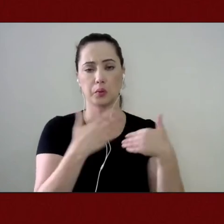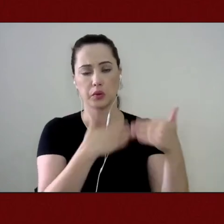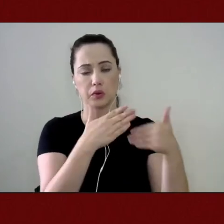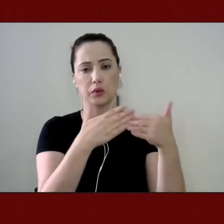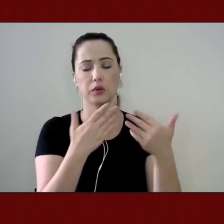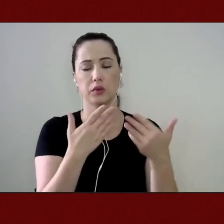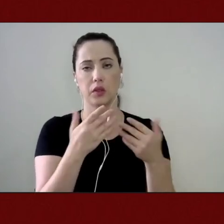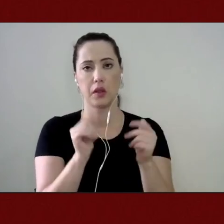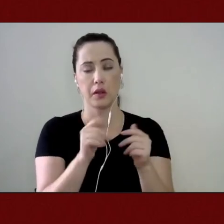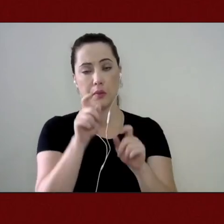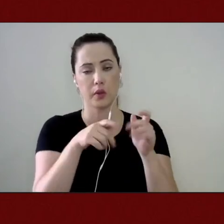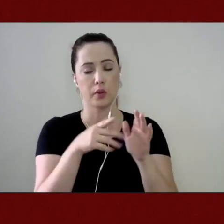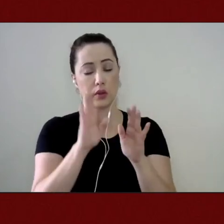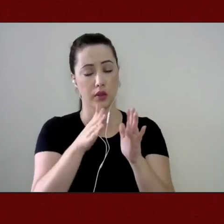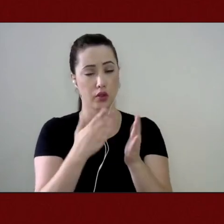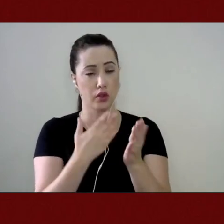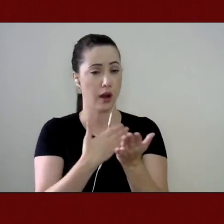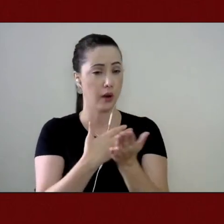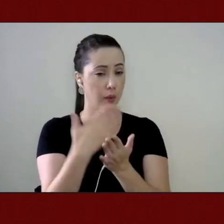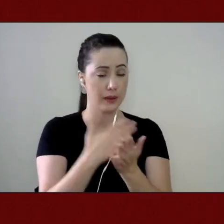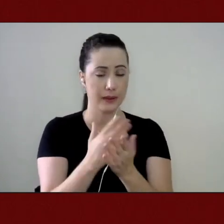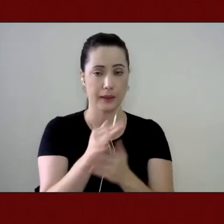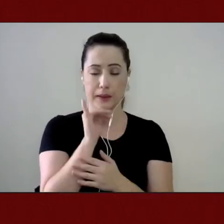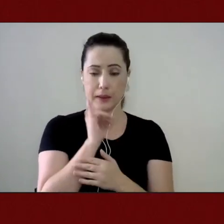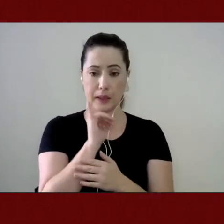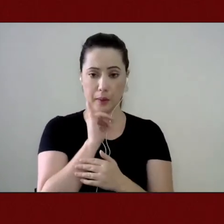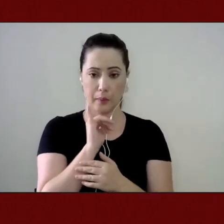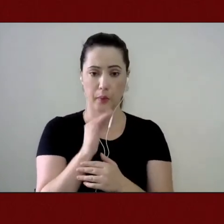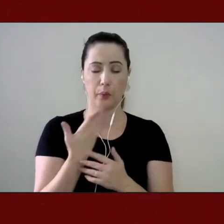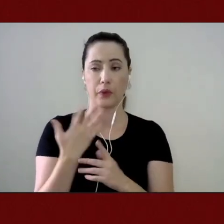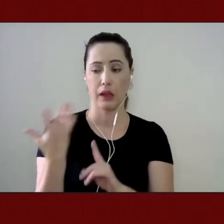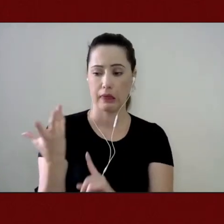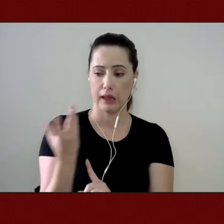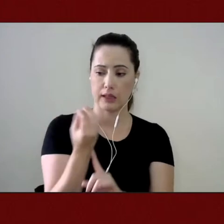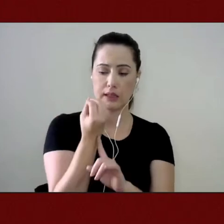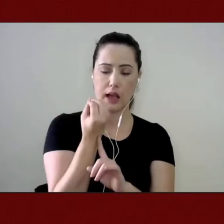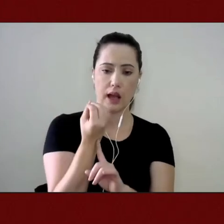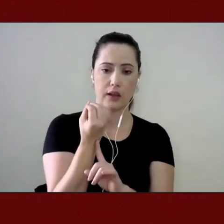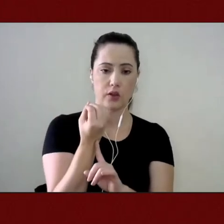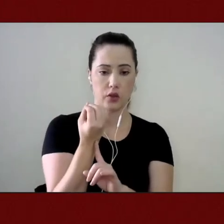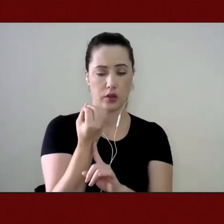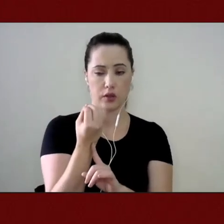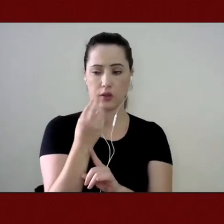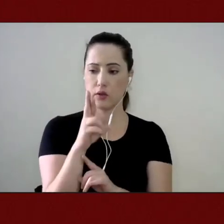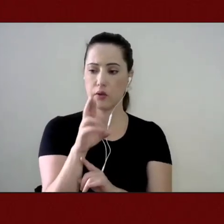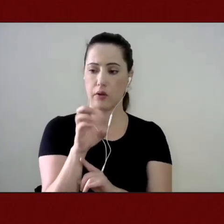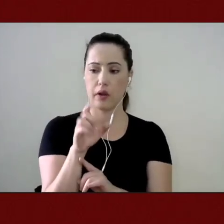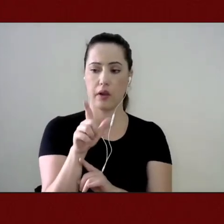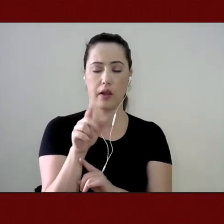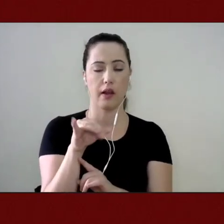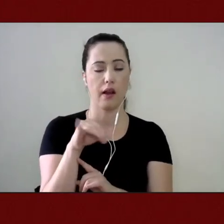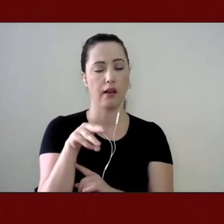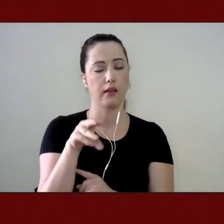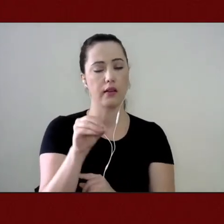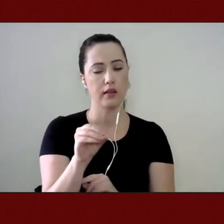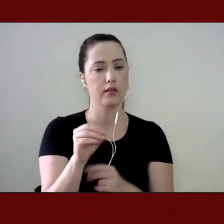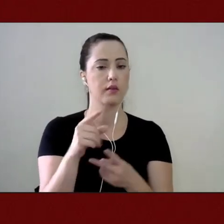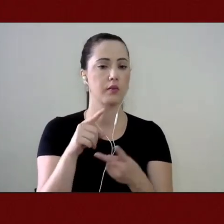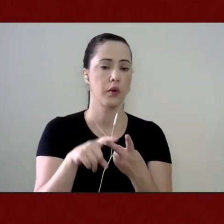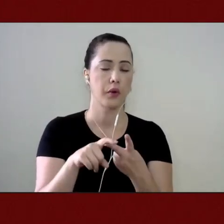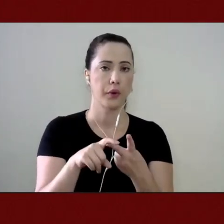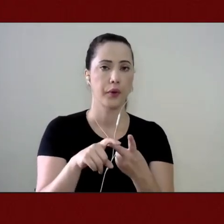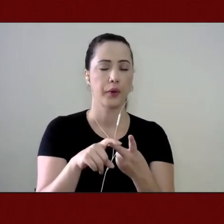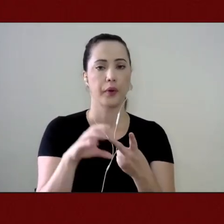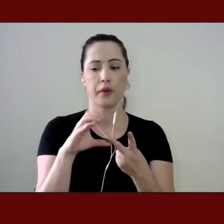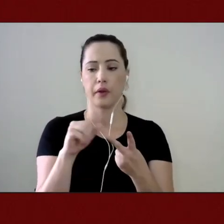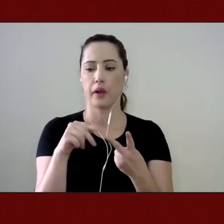quer dizer, por exemplo, como o primado do realismo nas artes e o chamado campo nacional popular, né? Lembro aqui, por